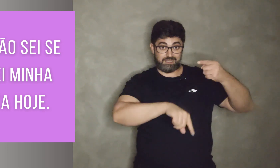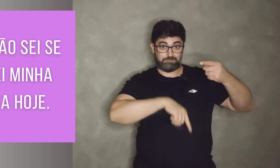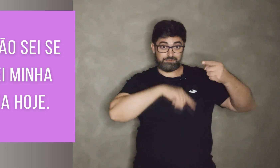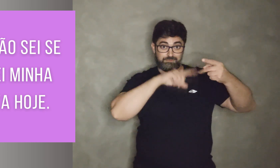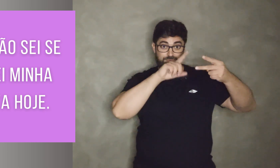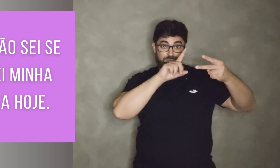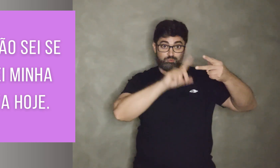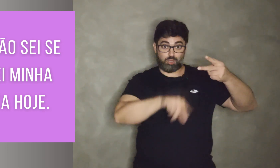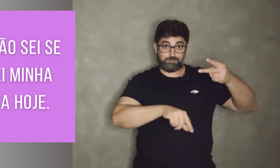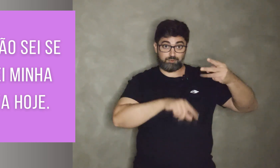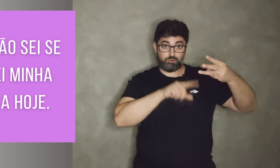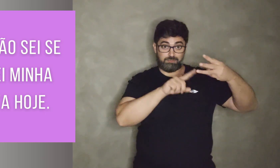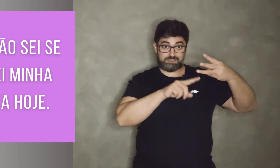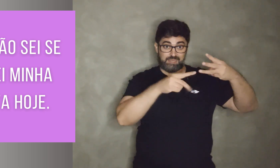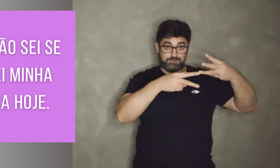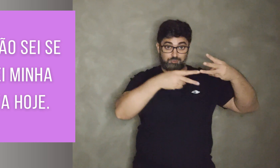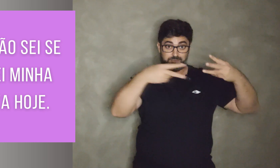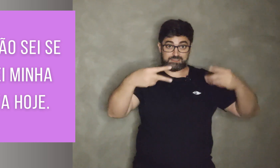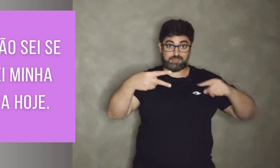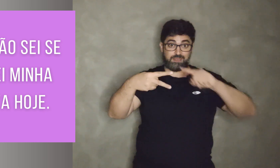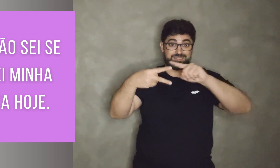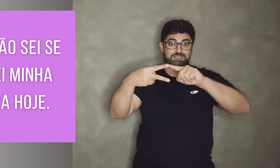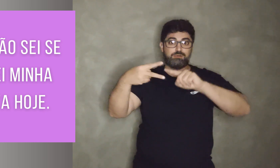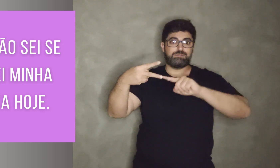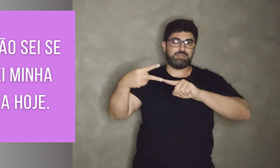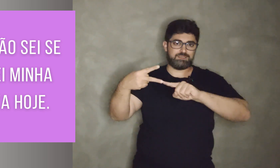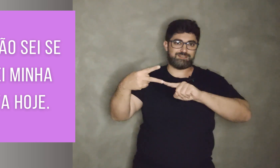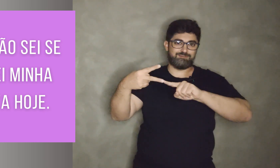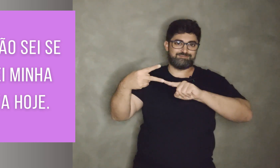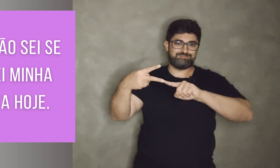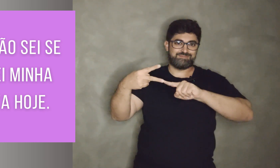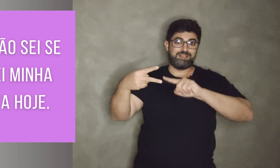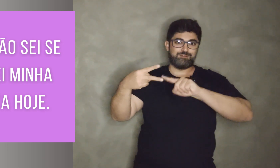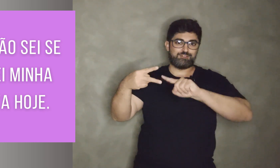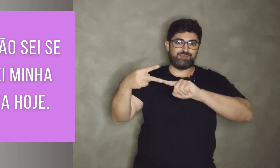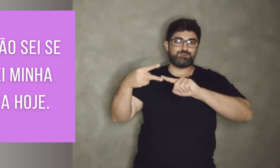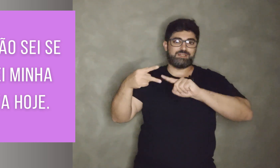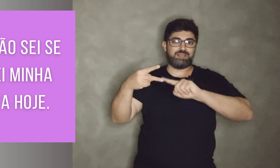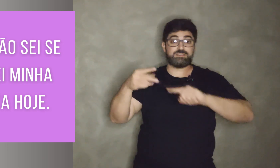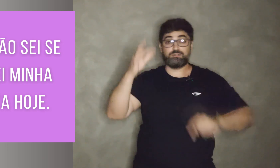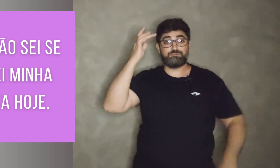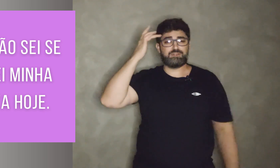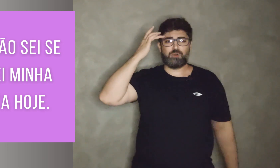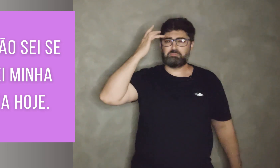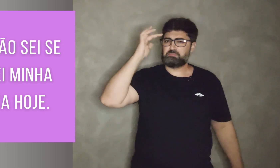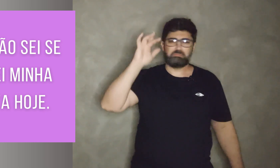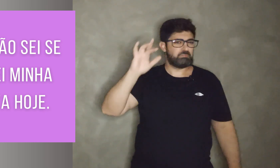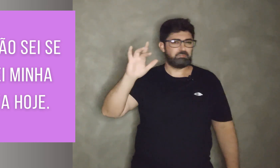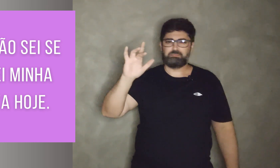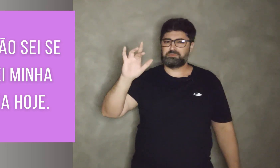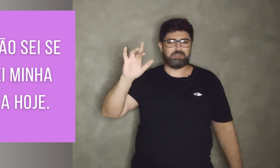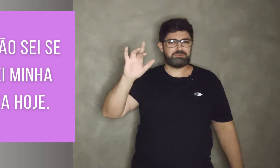tempo, tópico, comentário. Comentário, ação, negação. Nós tivemos a negação no final. Não